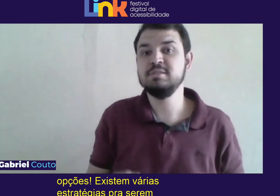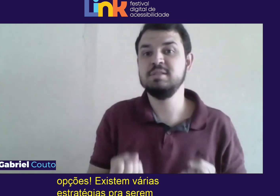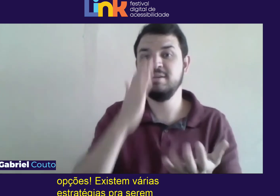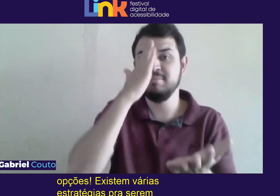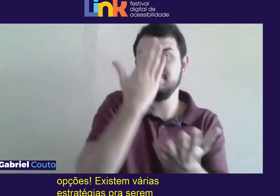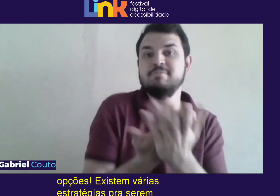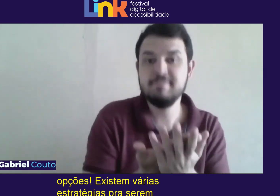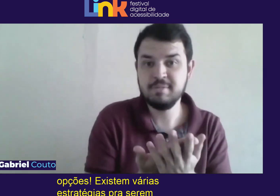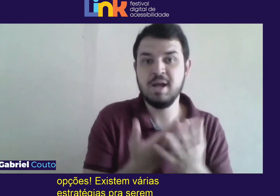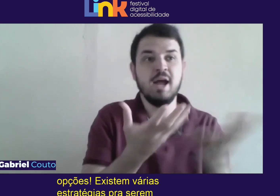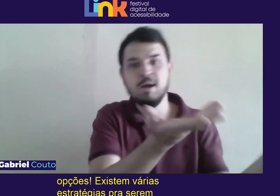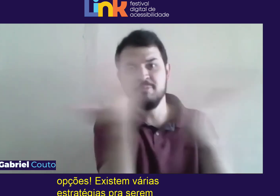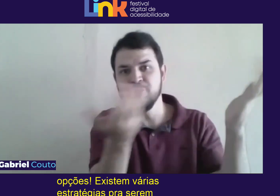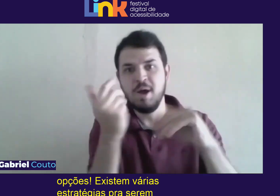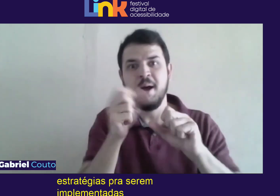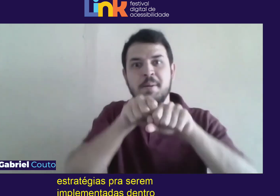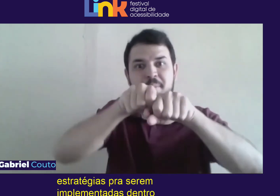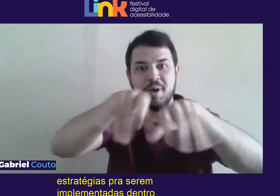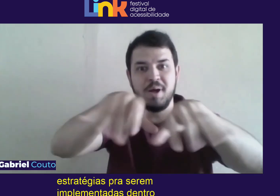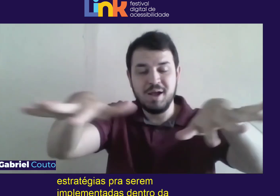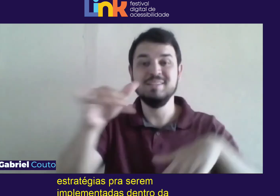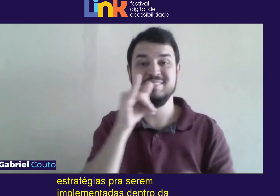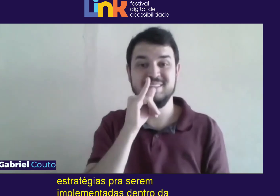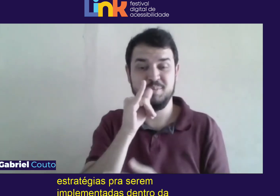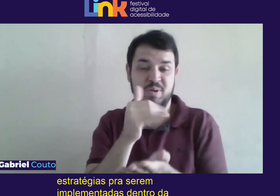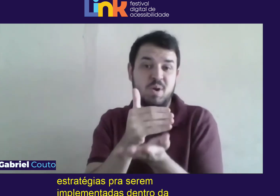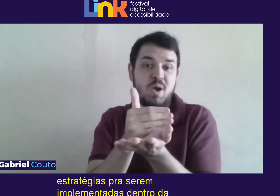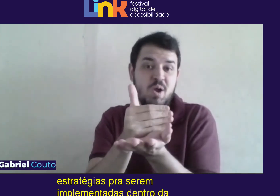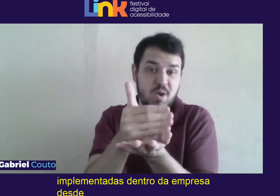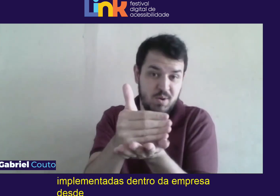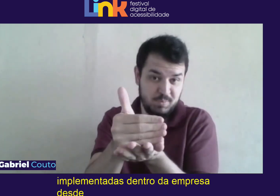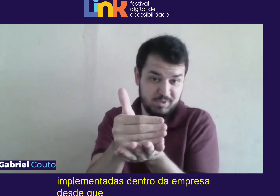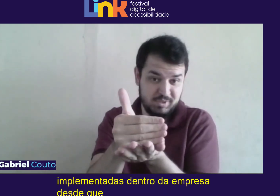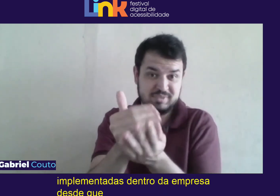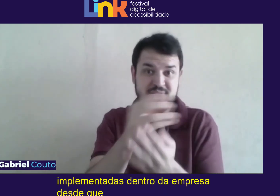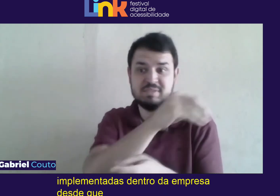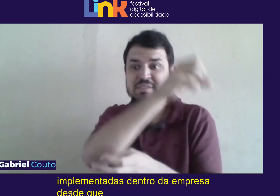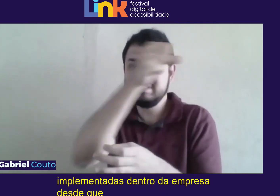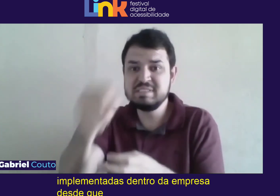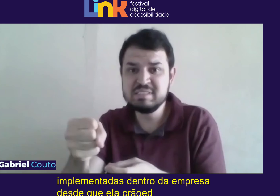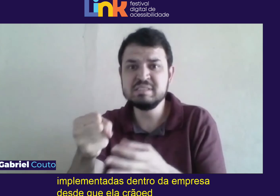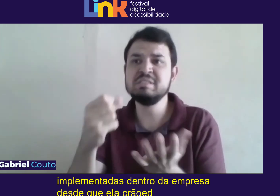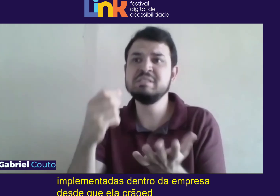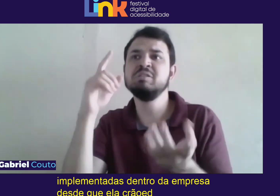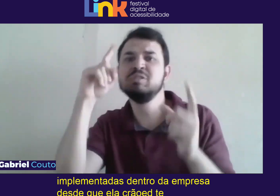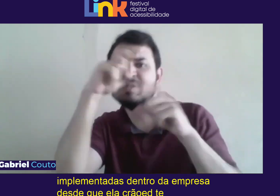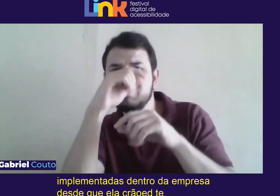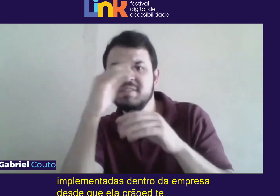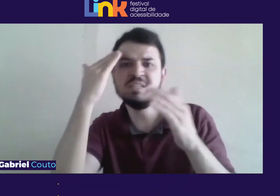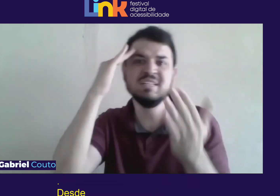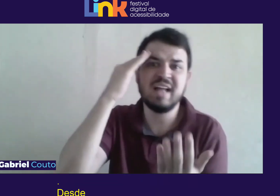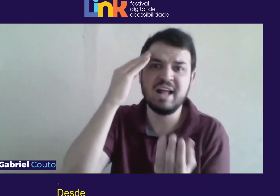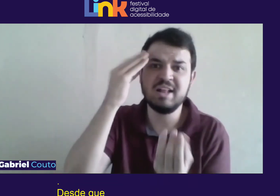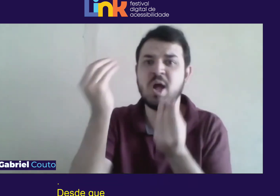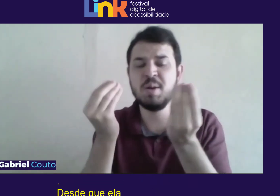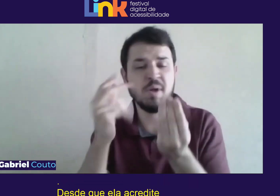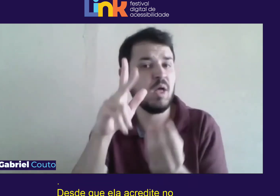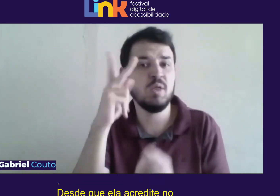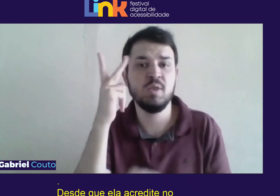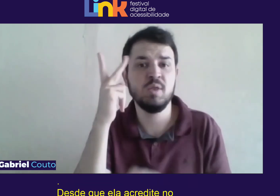implementadas dentro da empresa, desde que ela acredite, né, no potencial da pessoa surda. Então, um começo, claro,